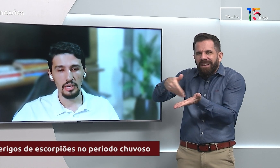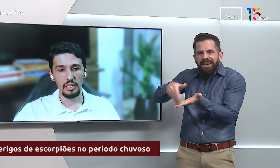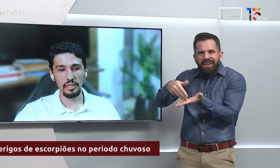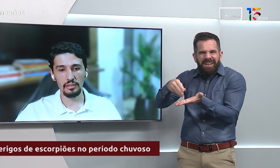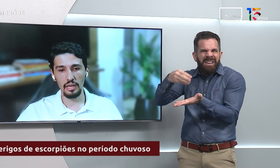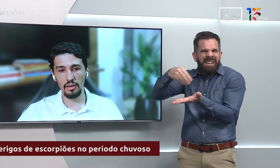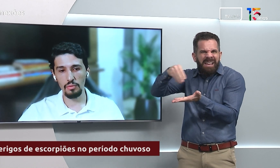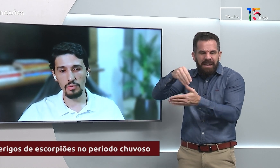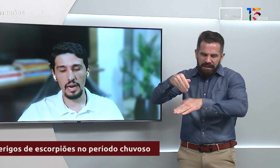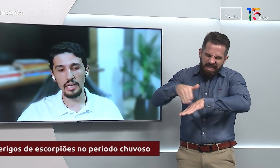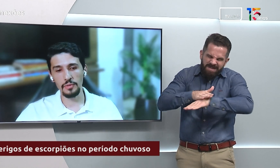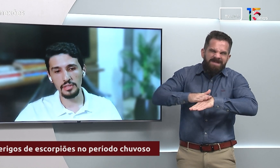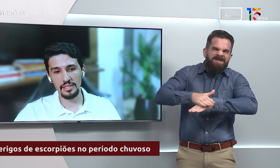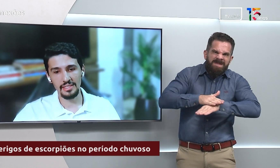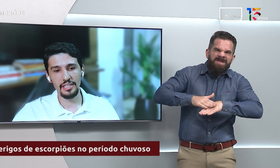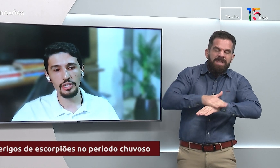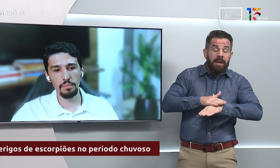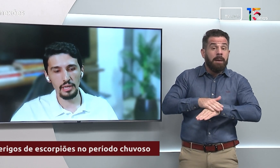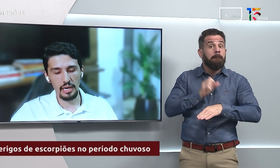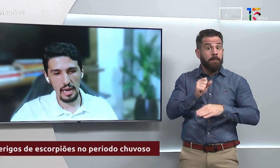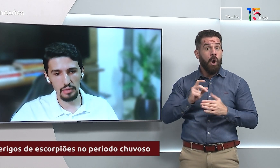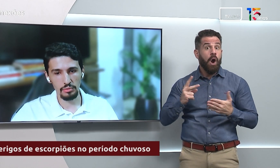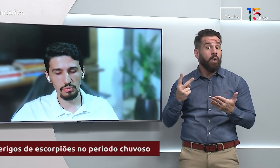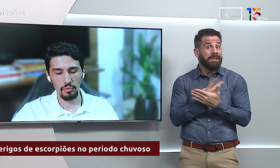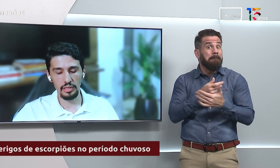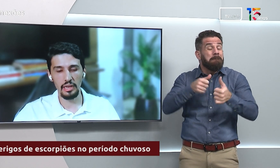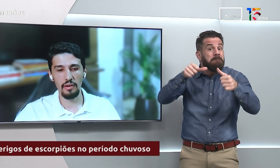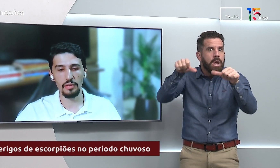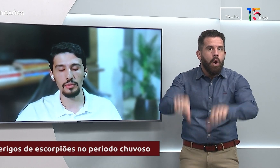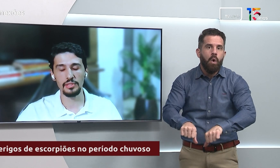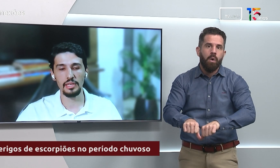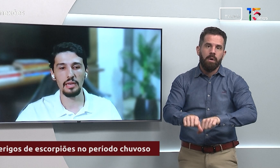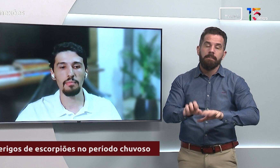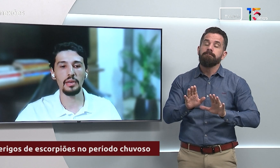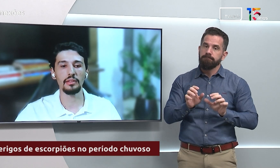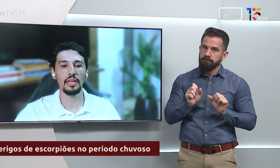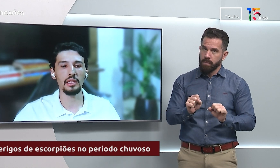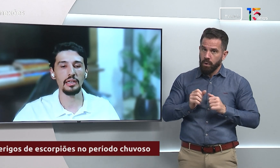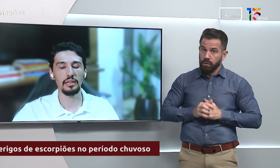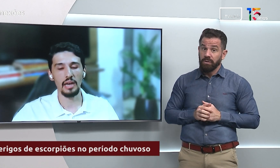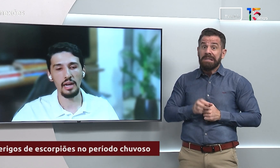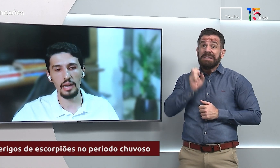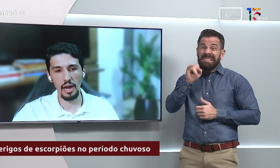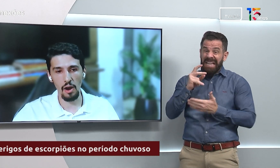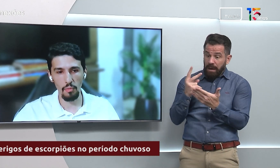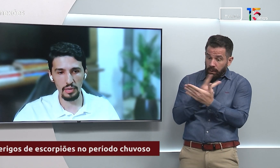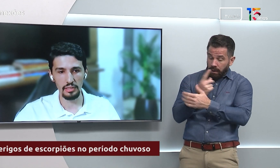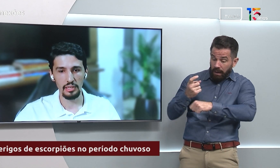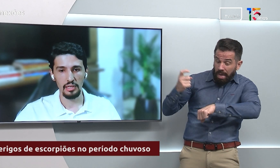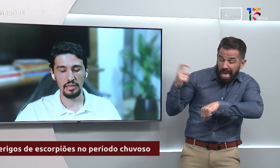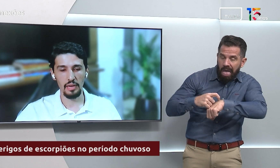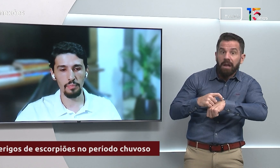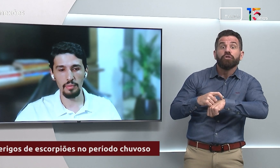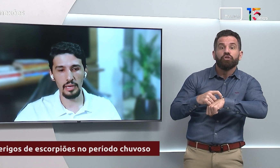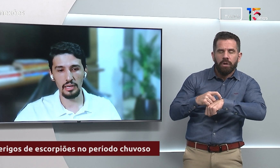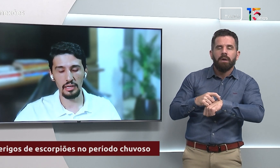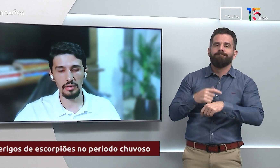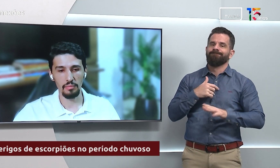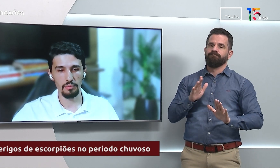quadro. Então, caso você seja picado, o ideal é que você mantenha a calma,